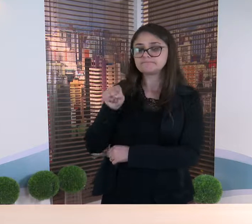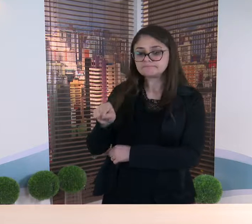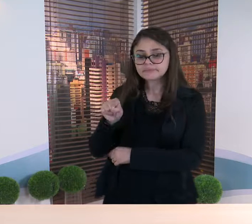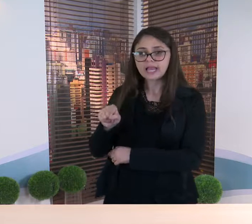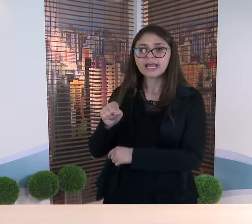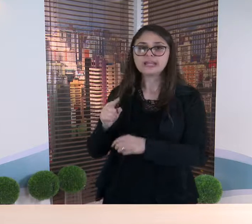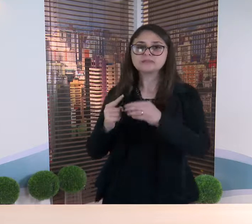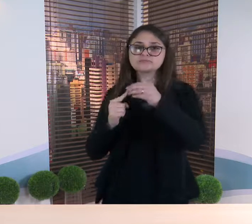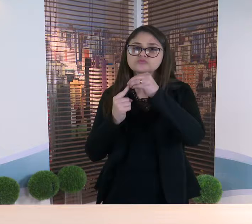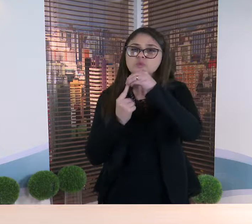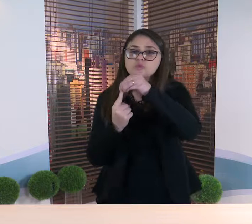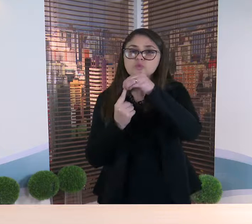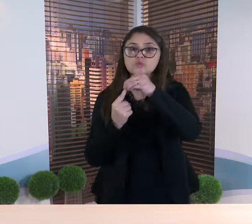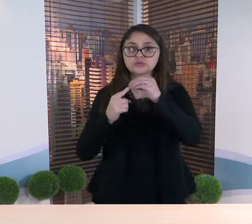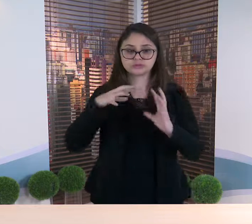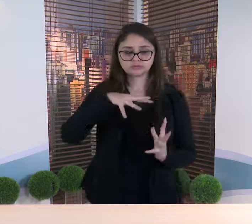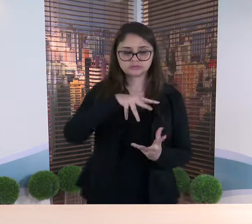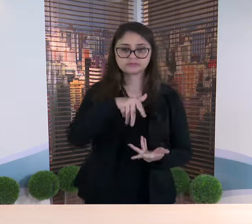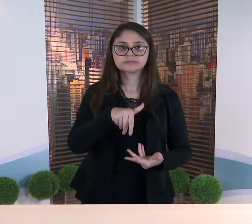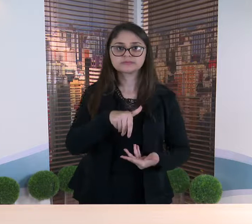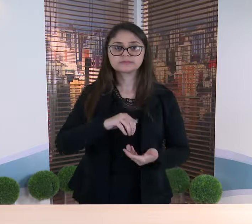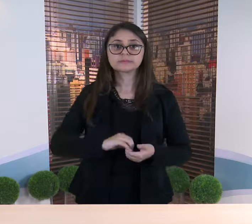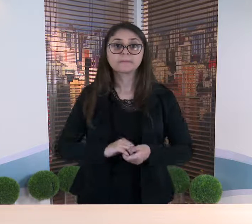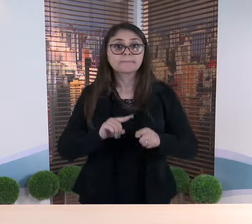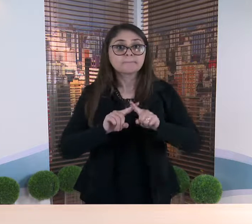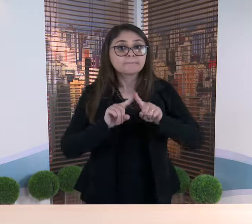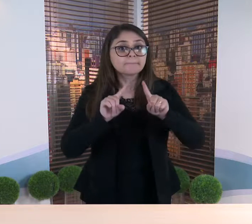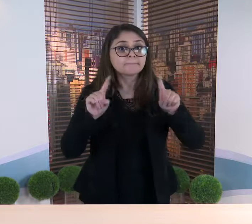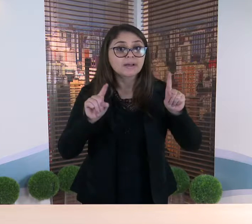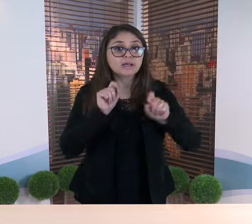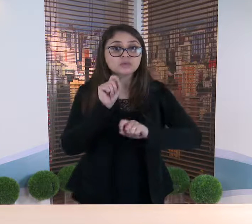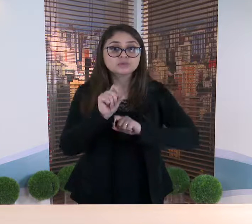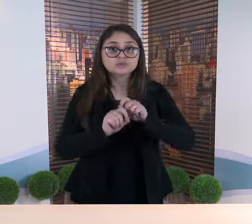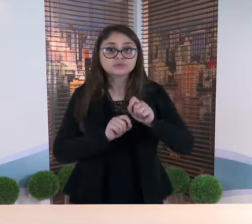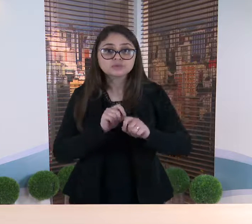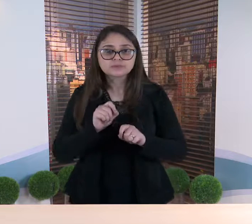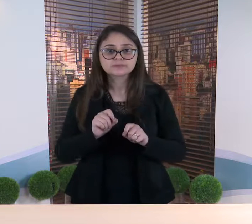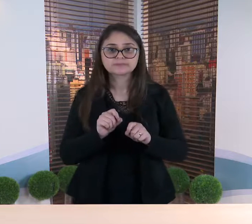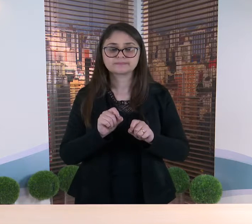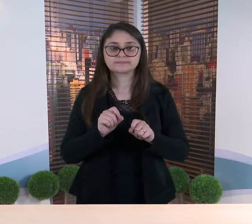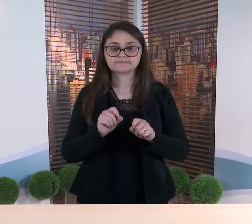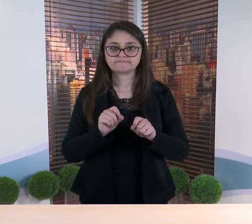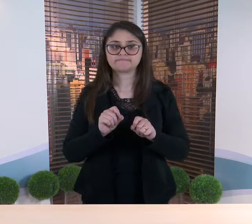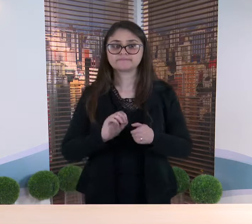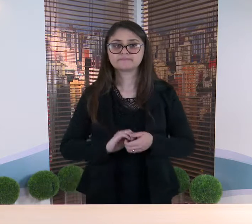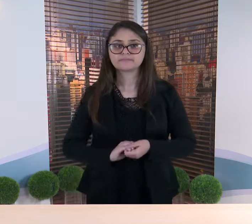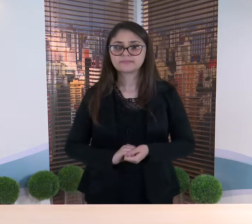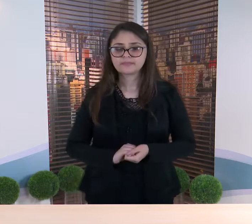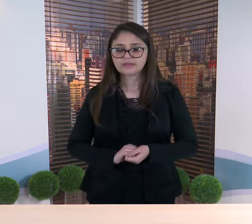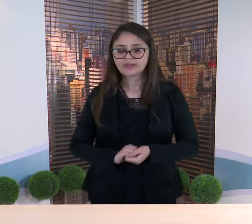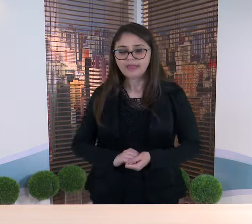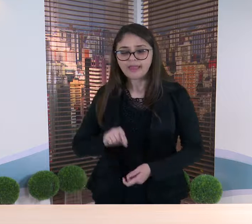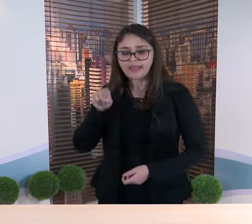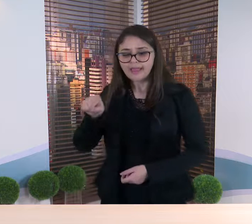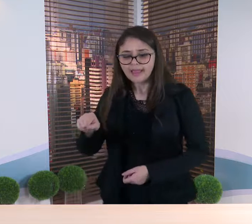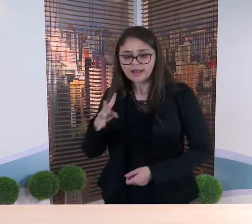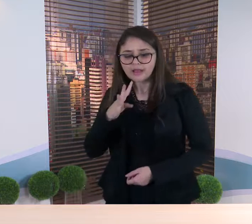único na terra. Porém, sugere que conhece a natureza humana melhor do que o Senhor e